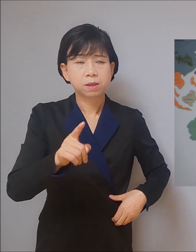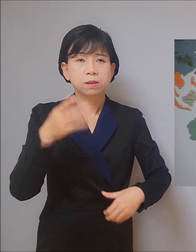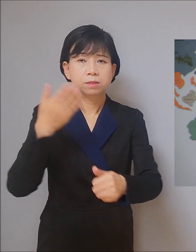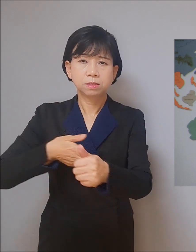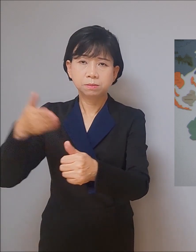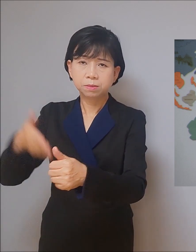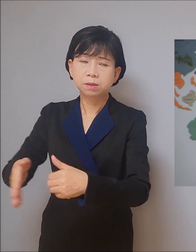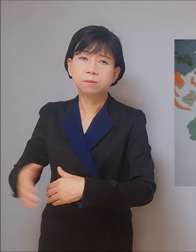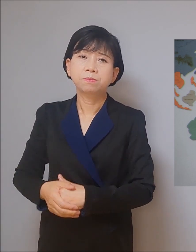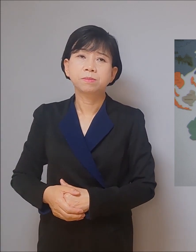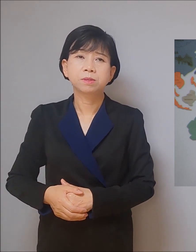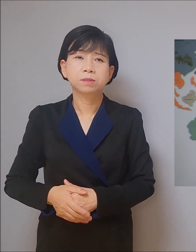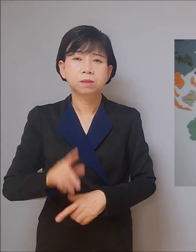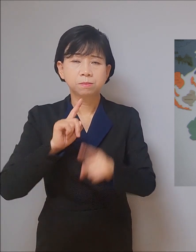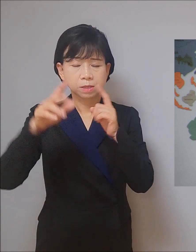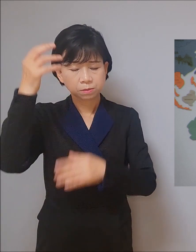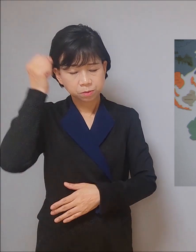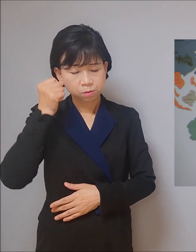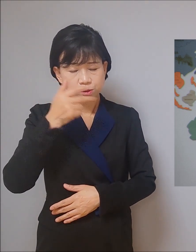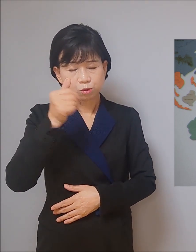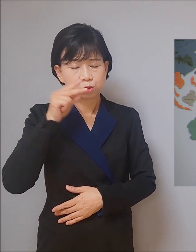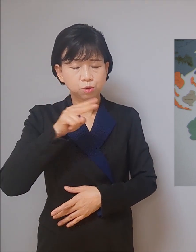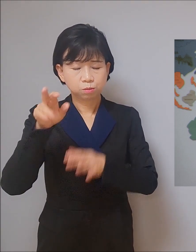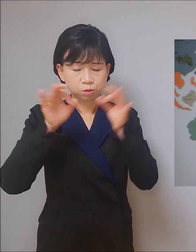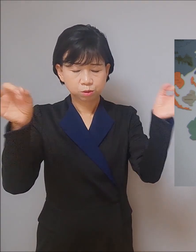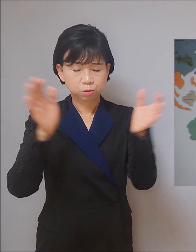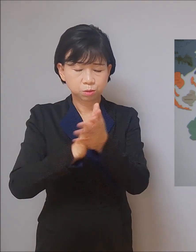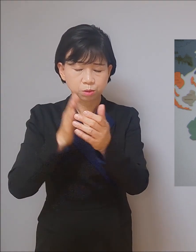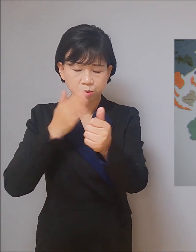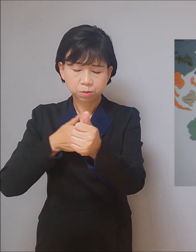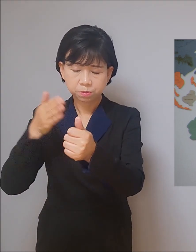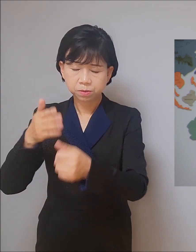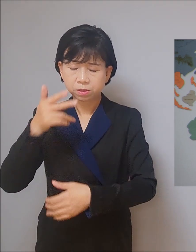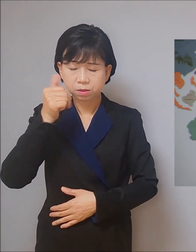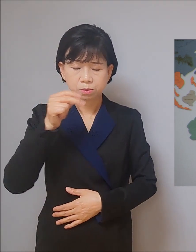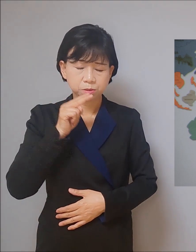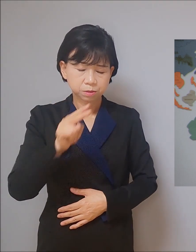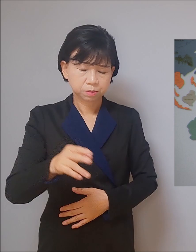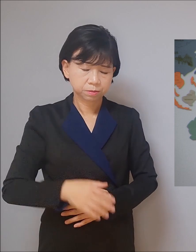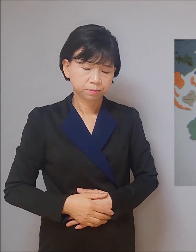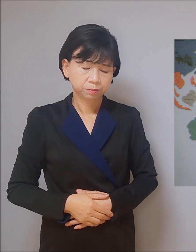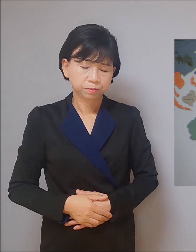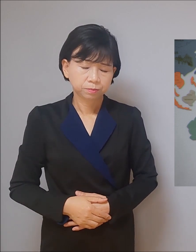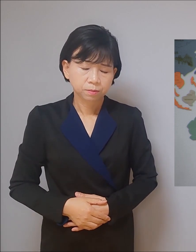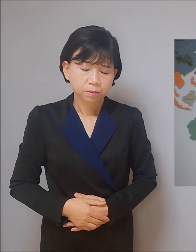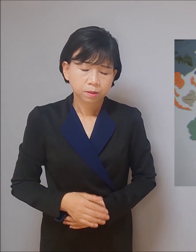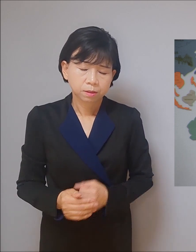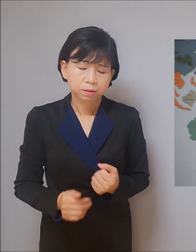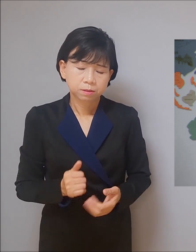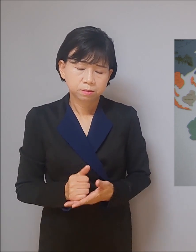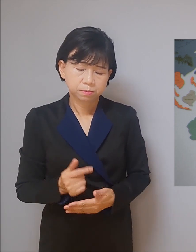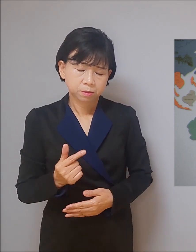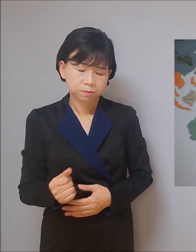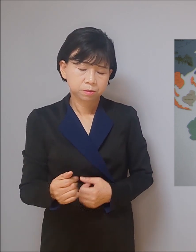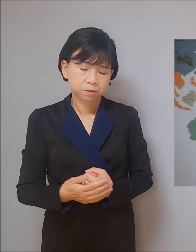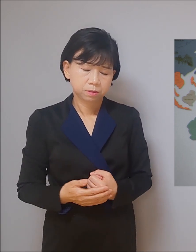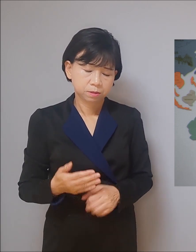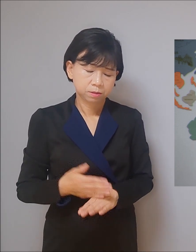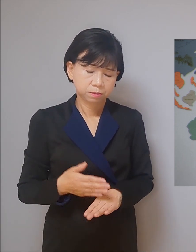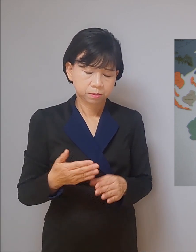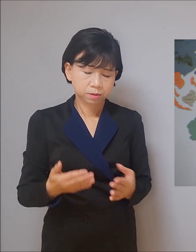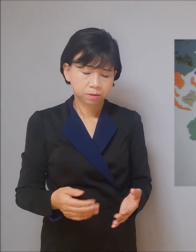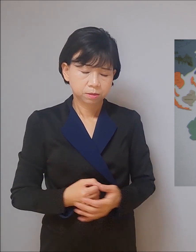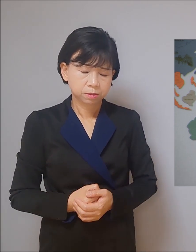바랍니다. 우리 말씀 기억하면서 우리 주여 한번 부르짖고 기도합니다. 주여, 하나님 아버지 은혜를